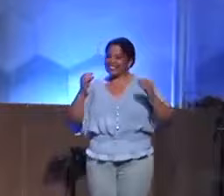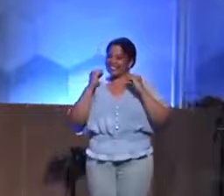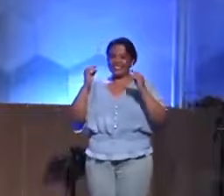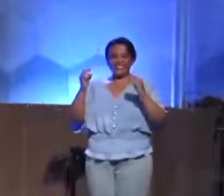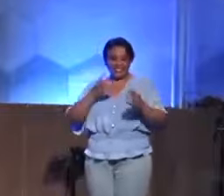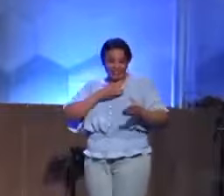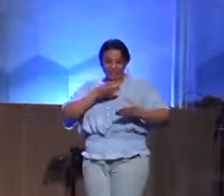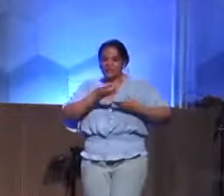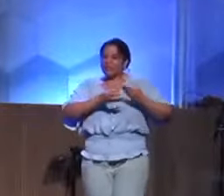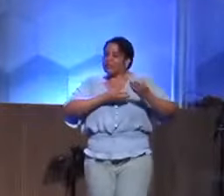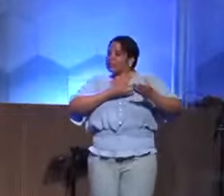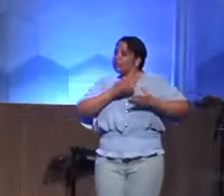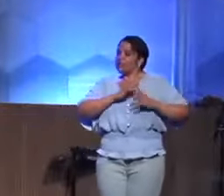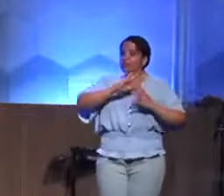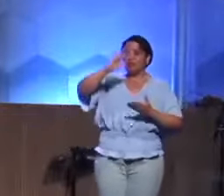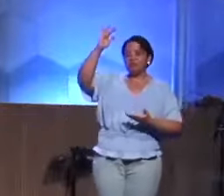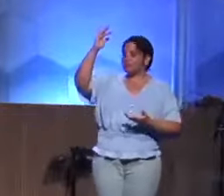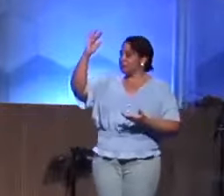pela sua